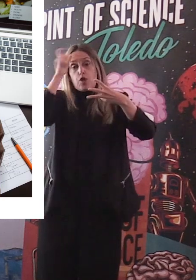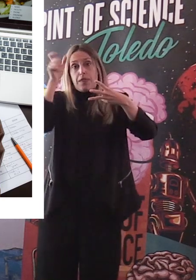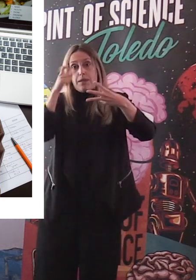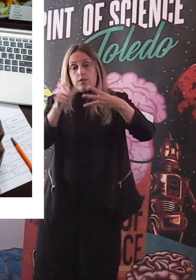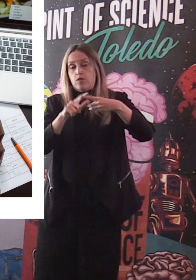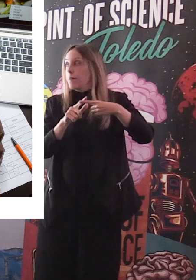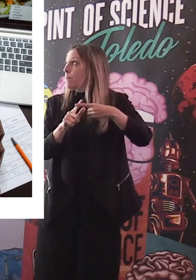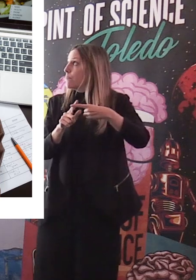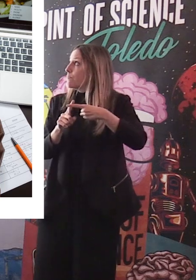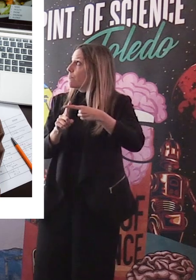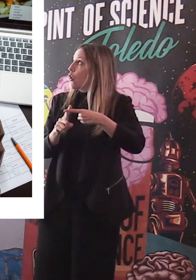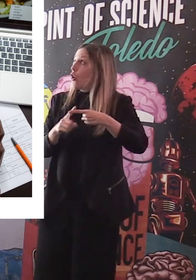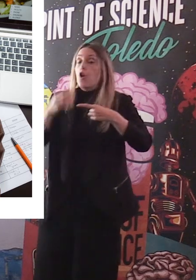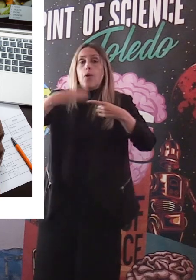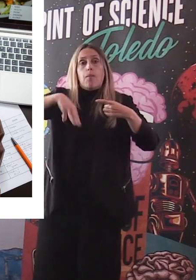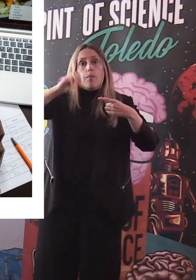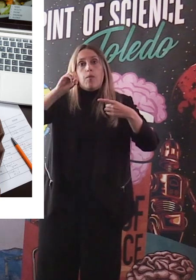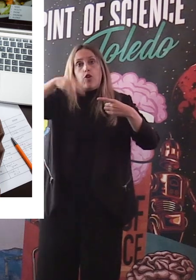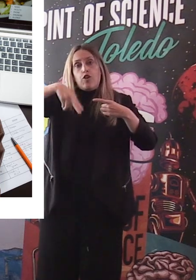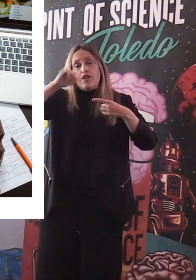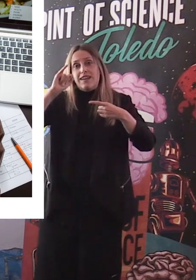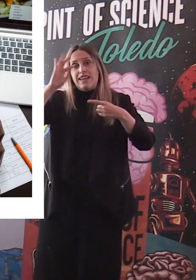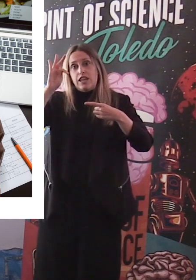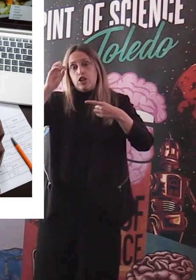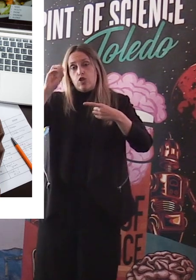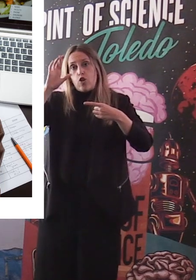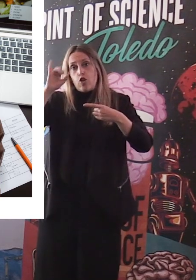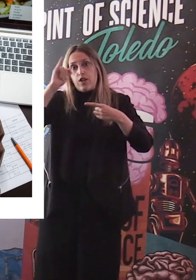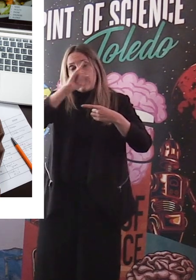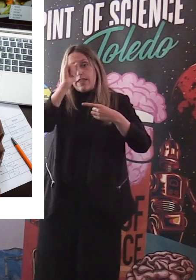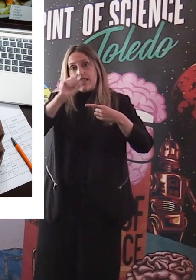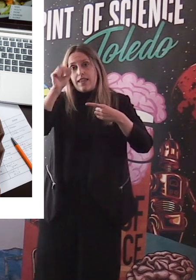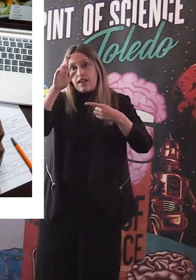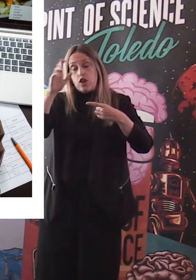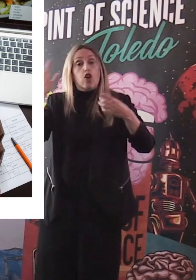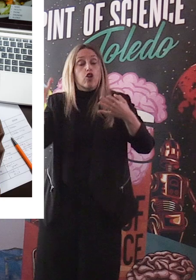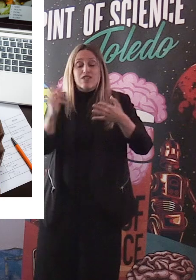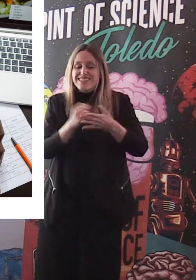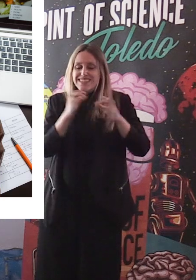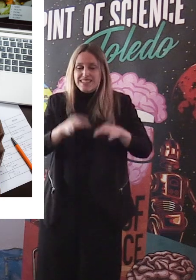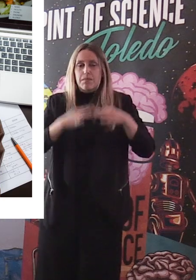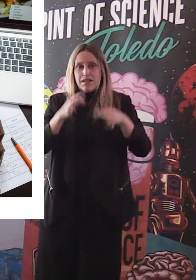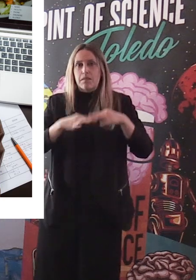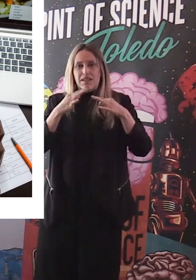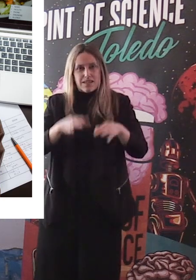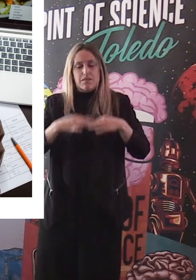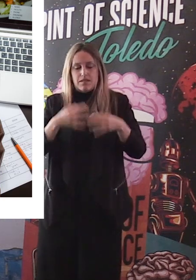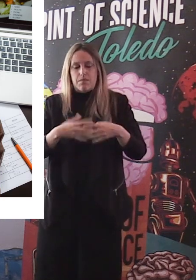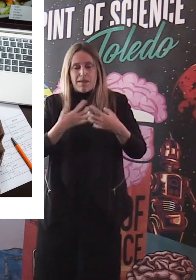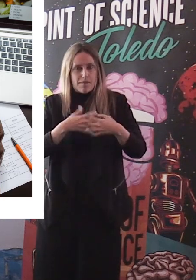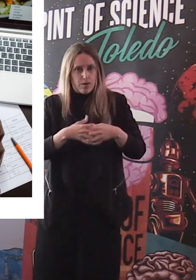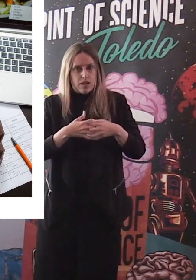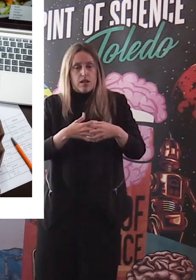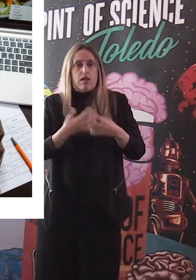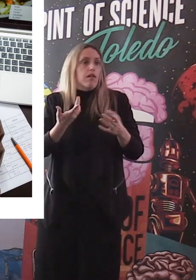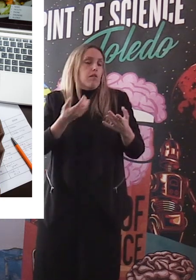Se monitoriza cosas fisiológicas todo el tiempo, telemáticamente. Por ejemplo, el nivel